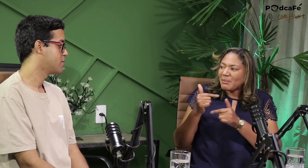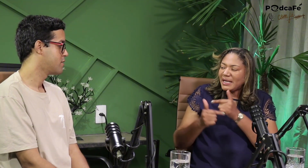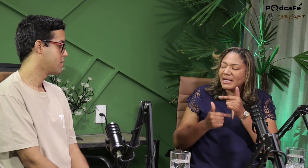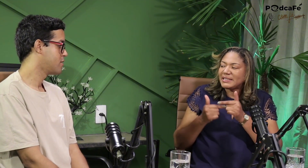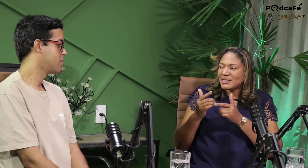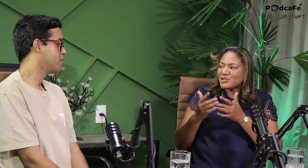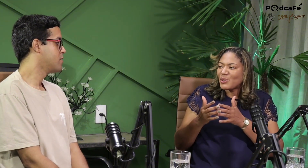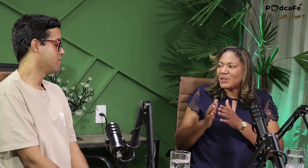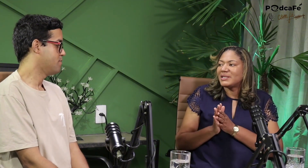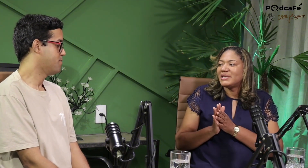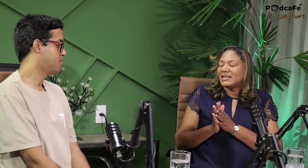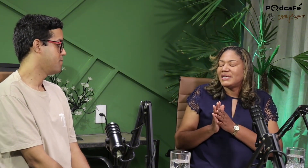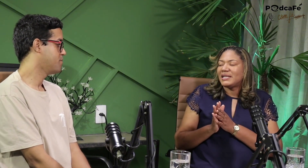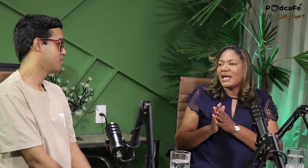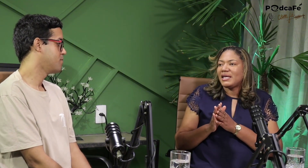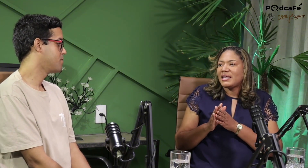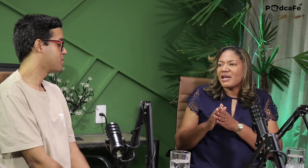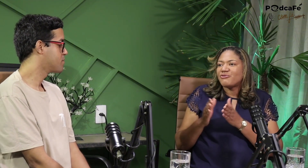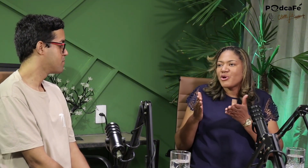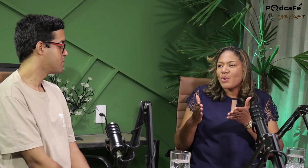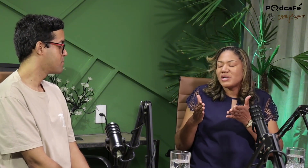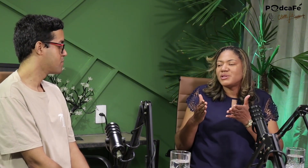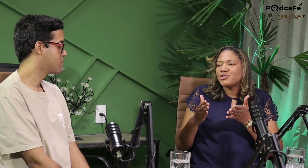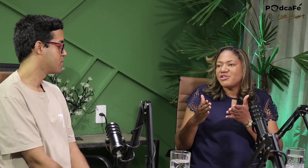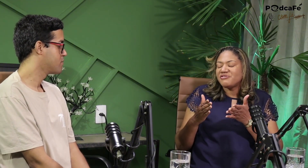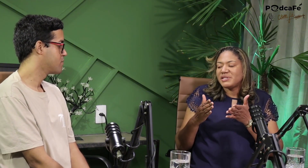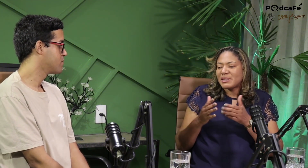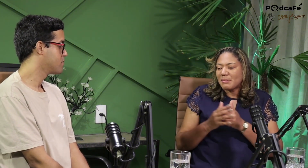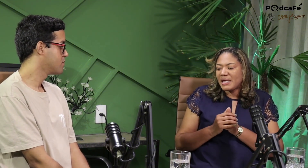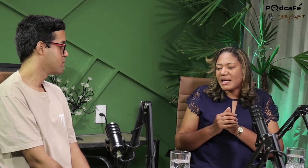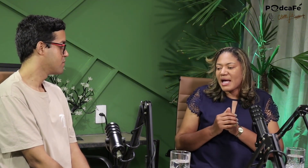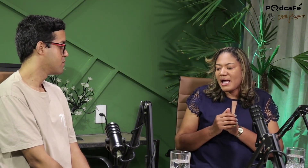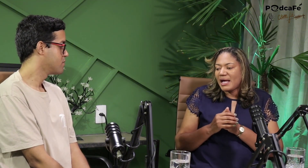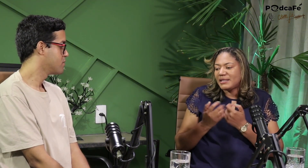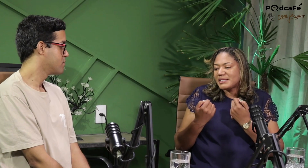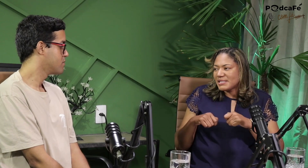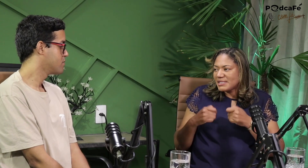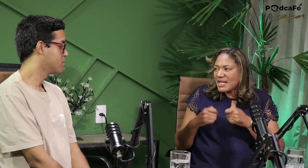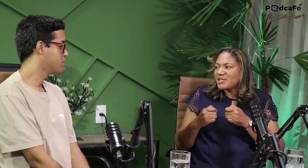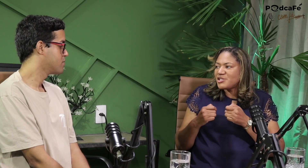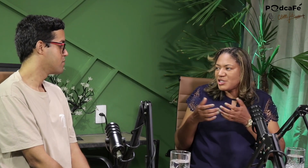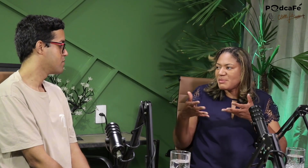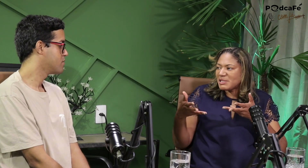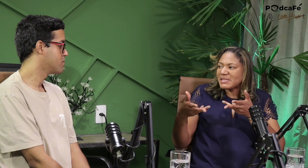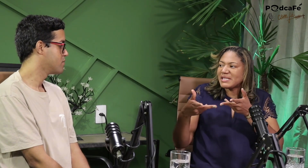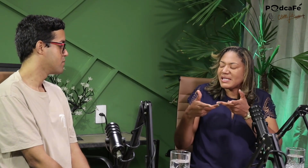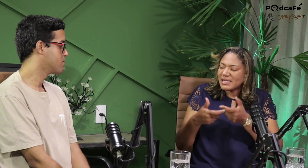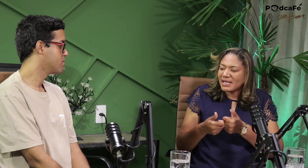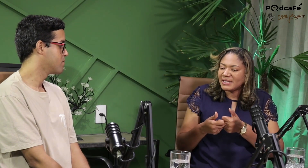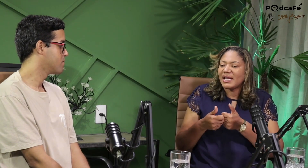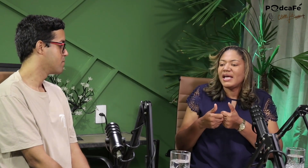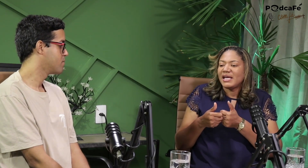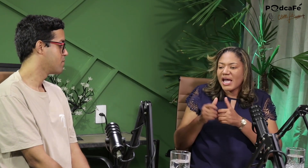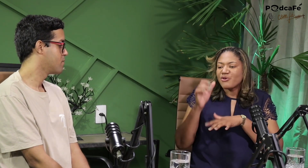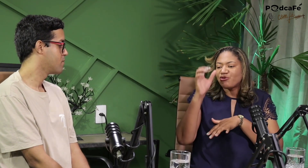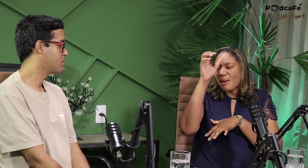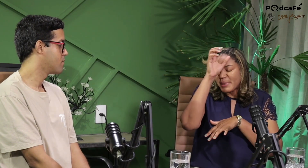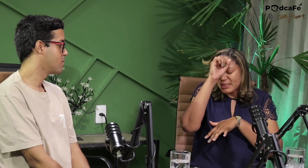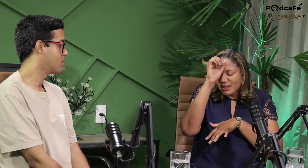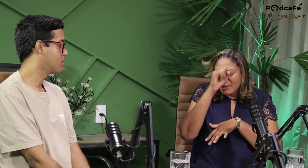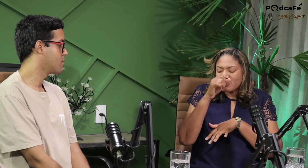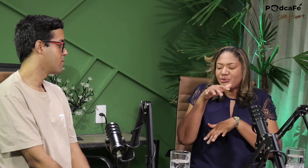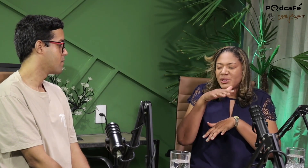fui trabalhar nessa escola, né? E aí foi quando eu tive também a necessidade de me especializar, né? E aí eu